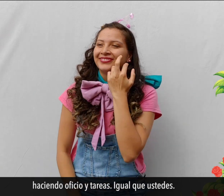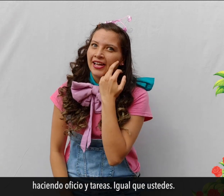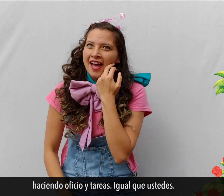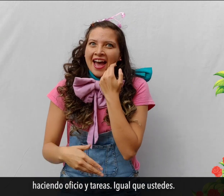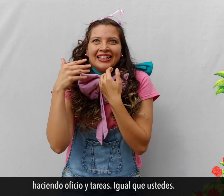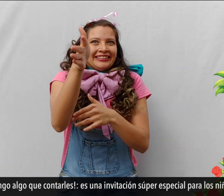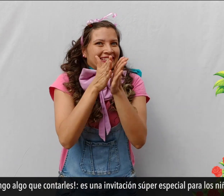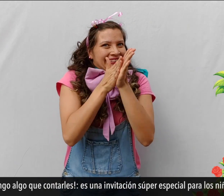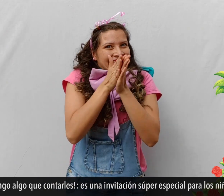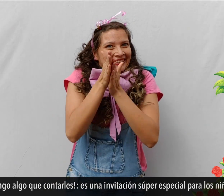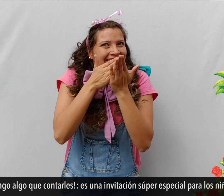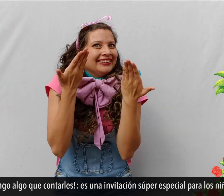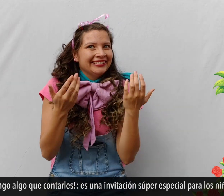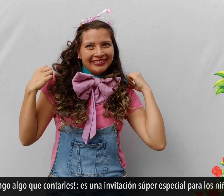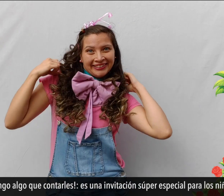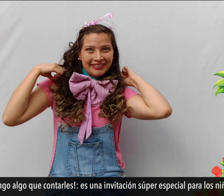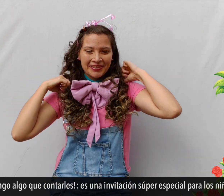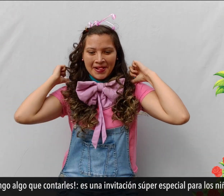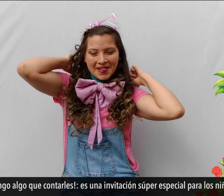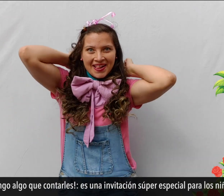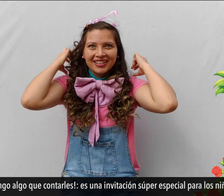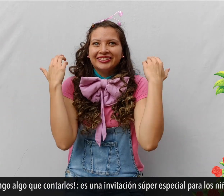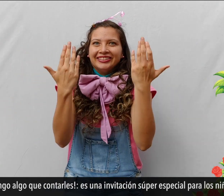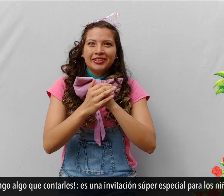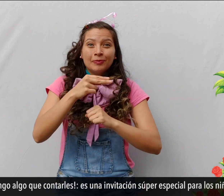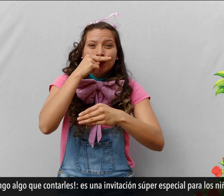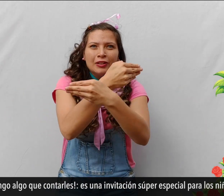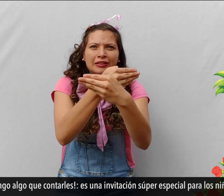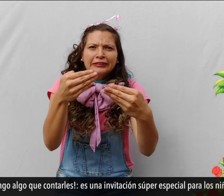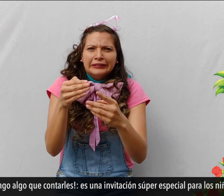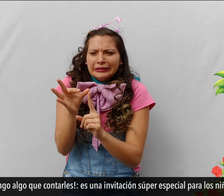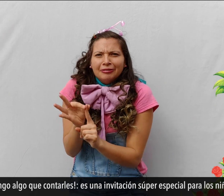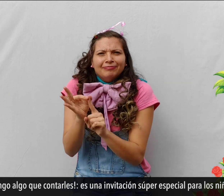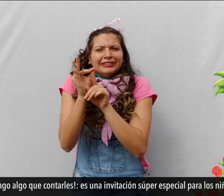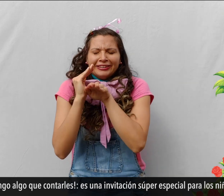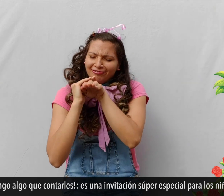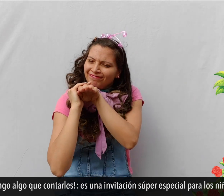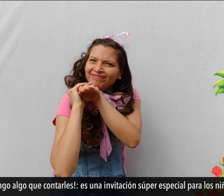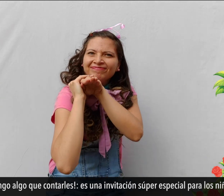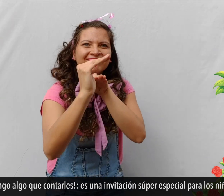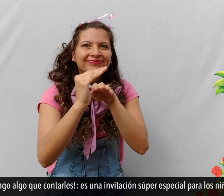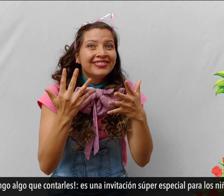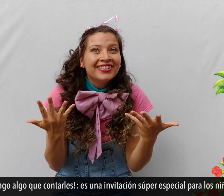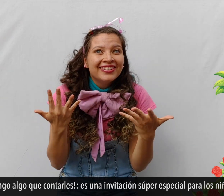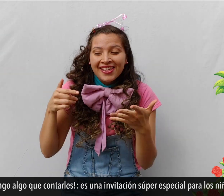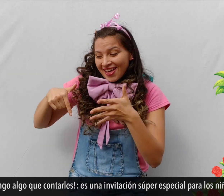ustedes. Pero tengo algo que contarles. Es una invitación súper